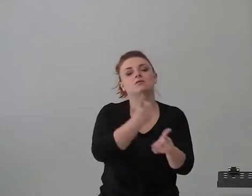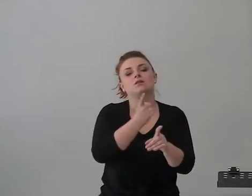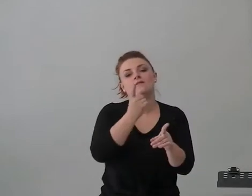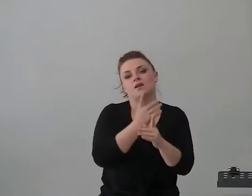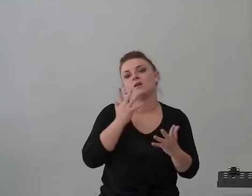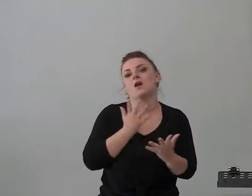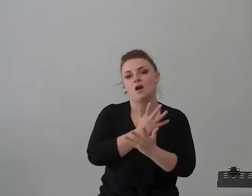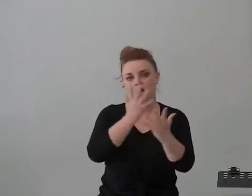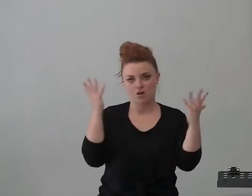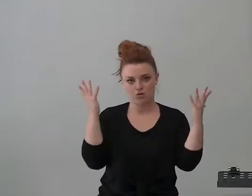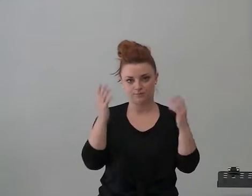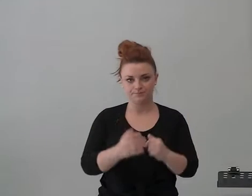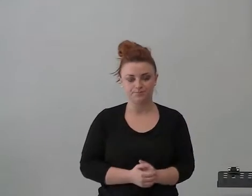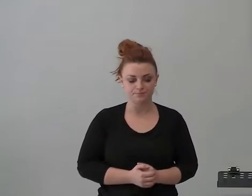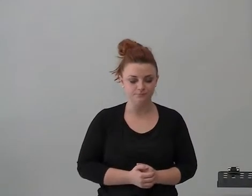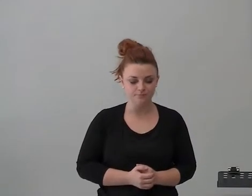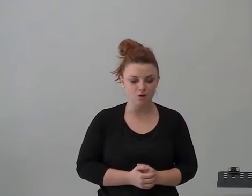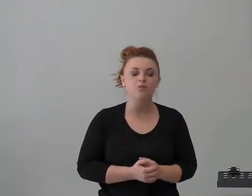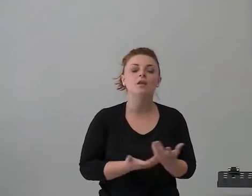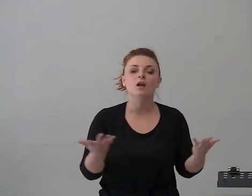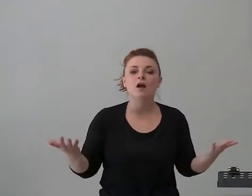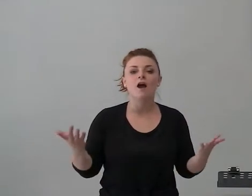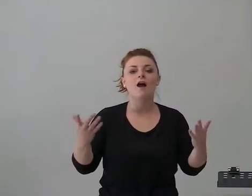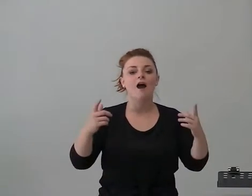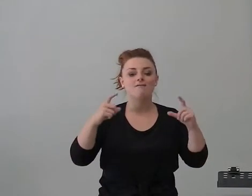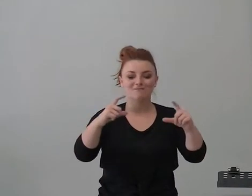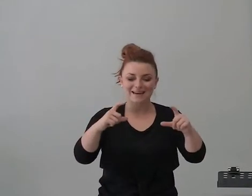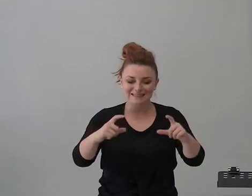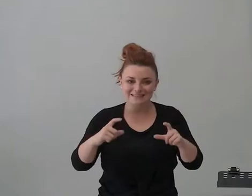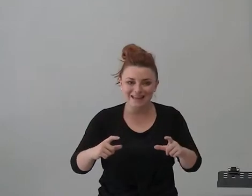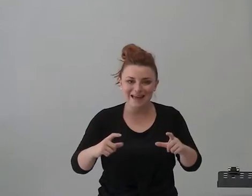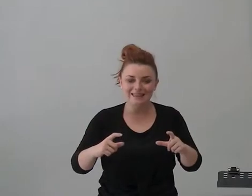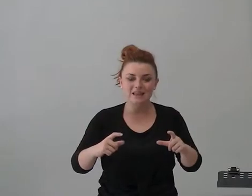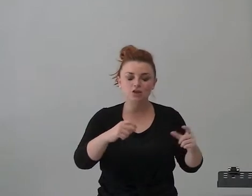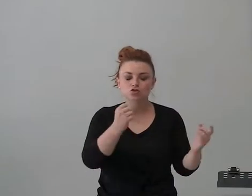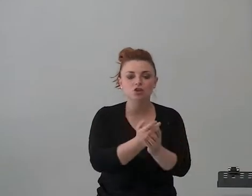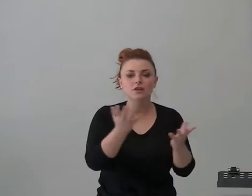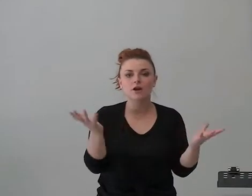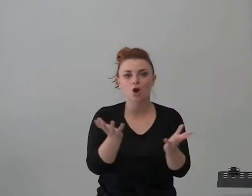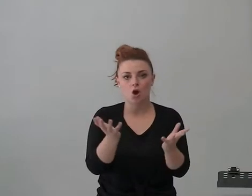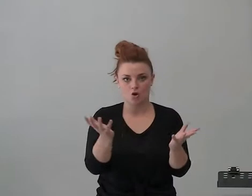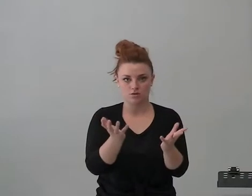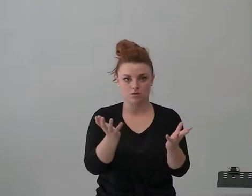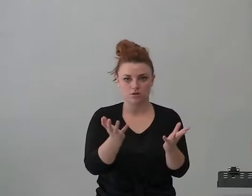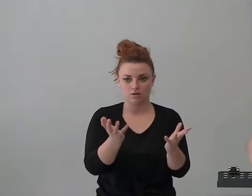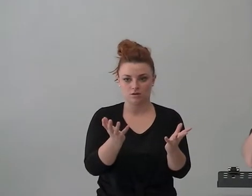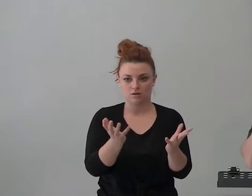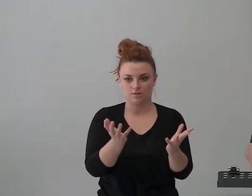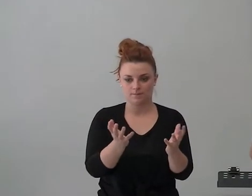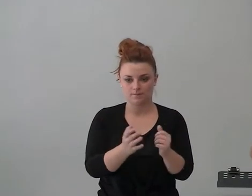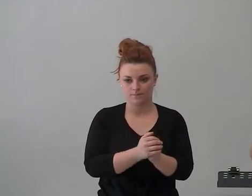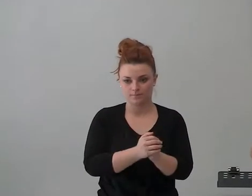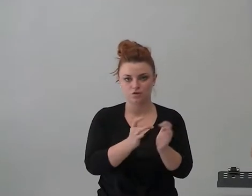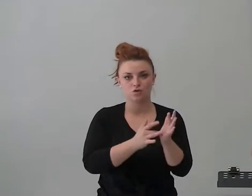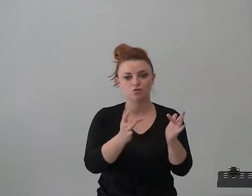Cosa succedeva in questi versetti? Cosa ha visto Gesù nel Tempio? Molto nessuno